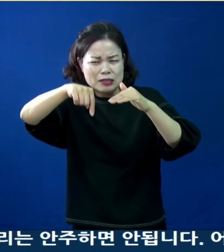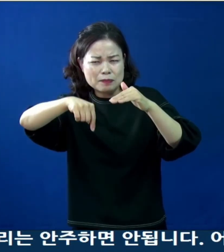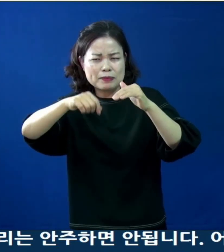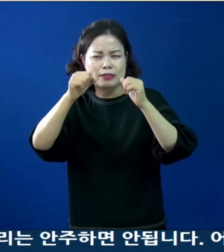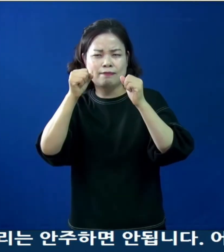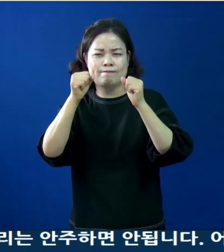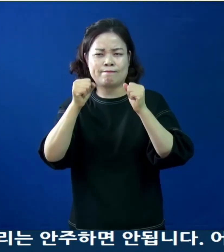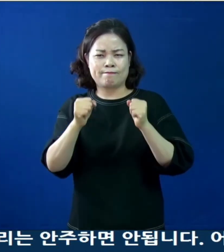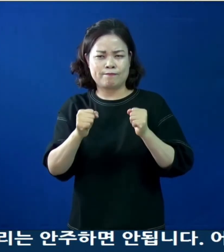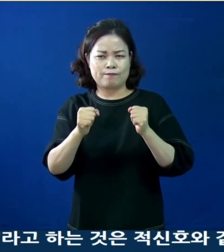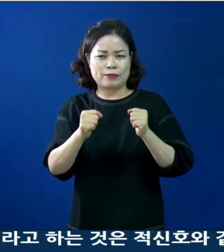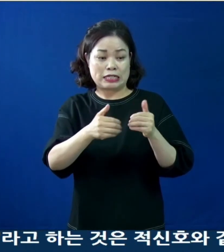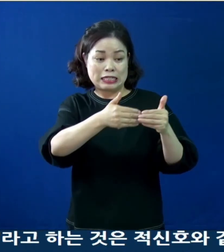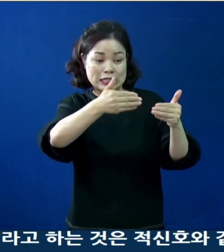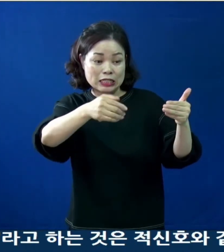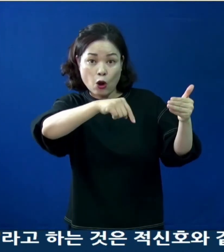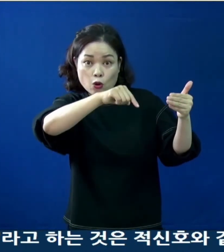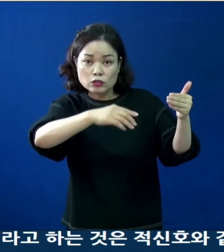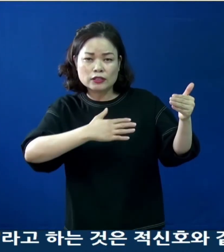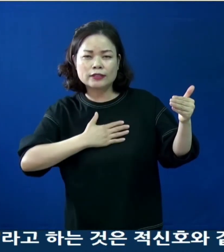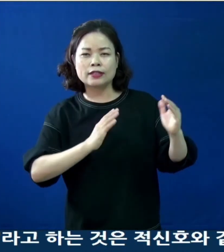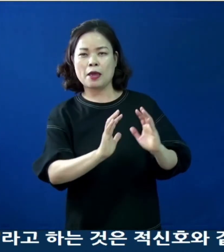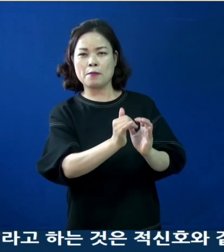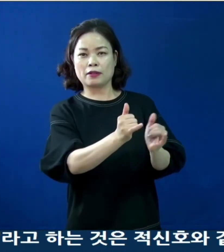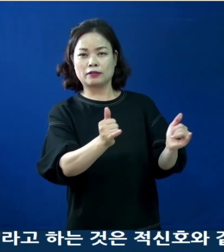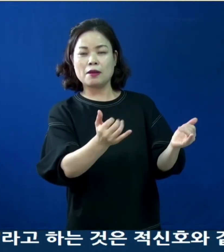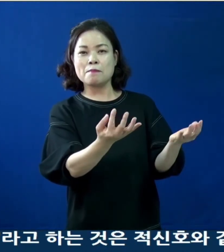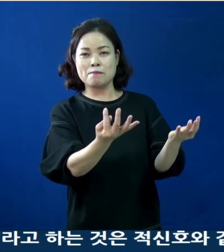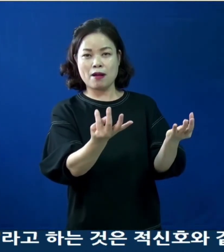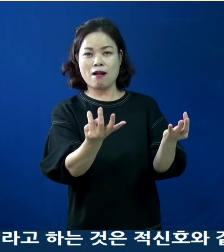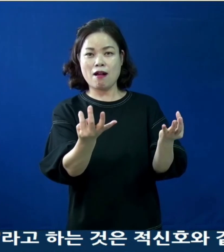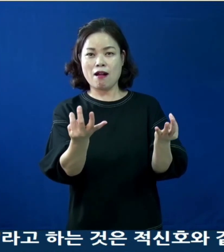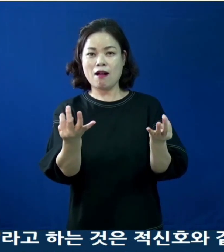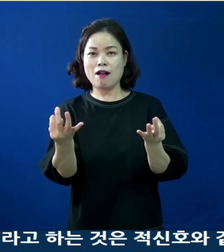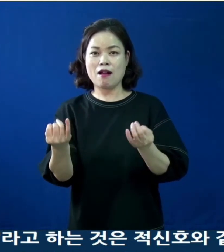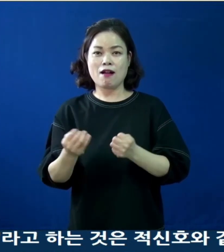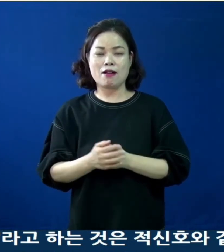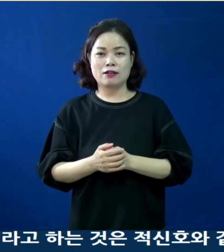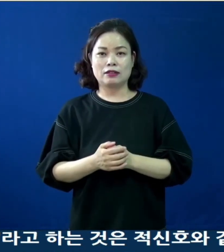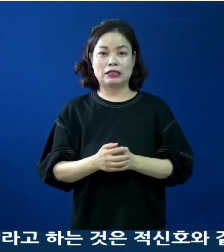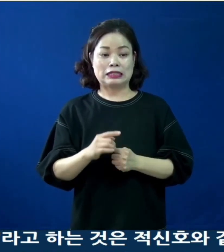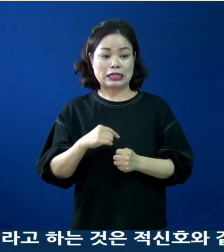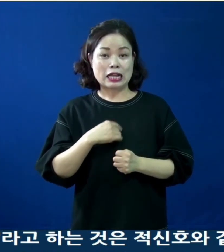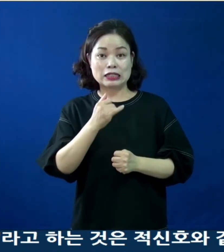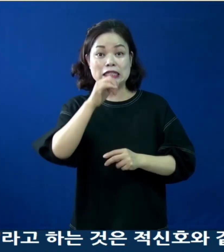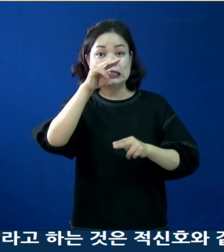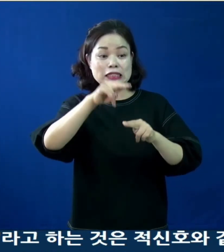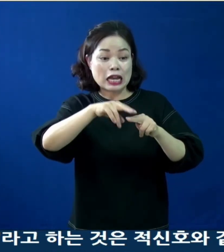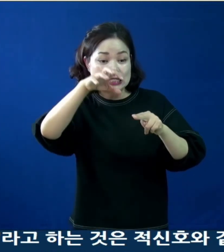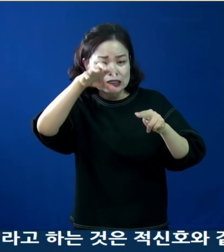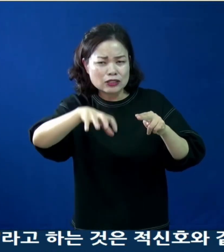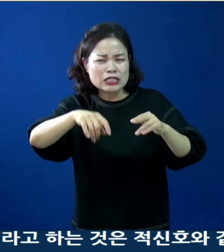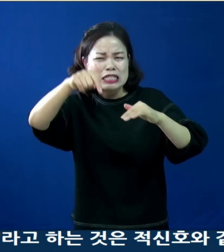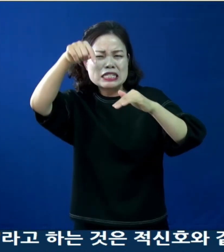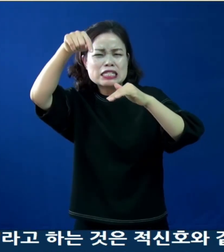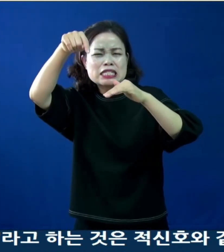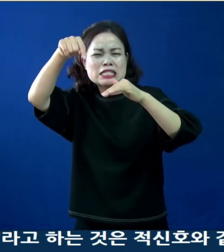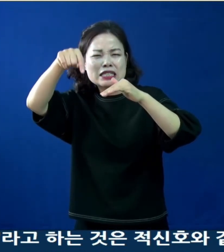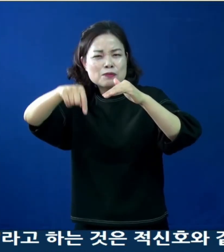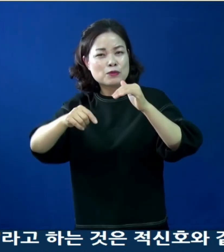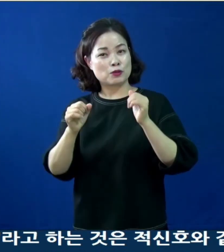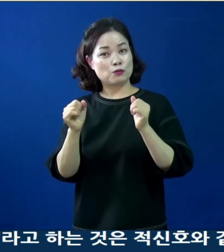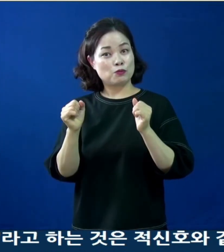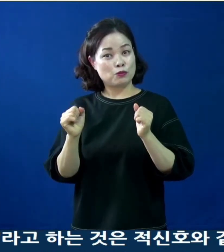것. 이 성중에 내 백성이 많음이라. 자기가 있는 이 자리 속에 깊이 머물러